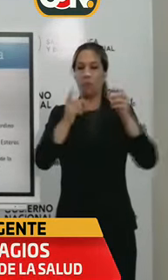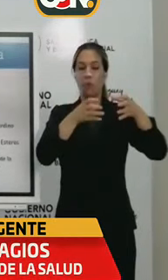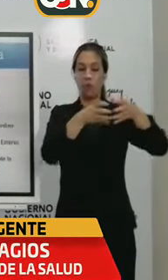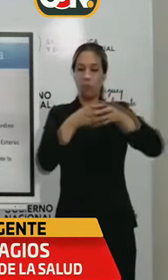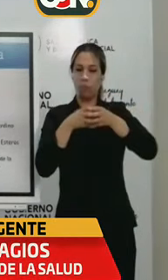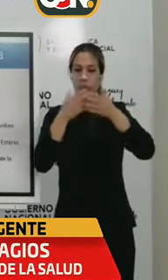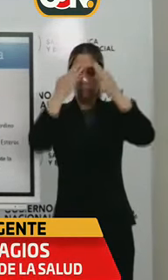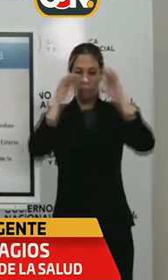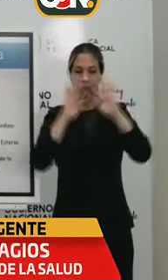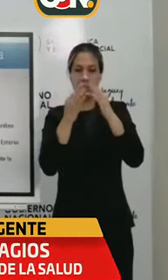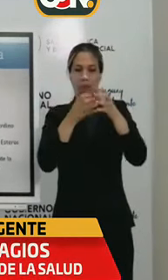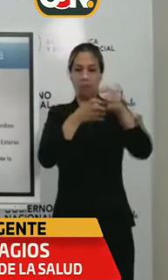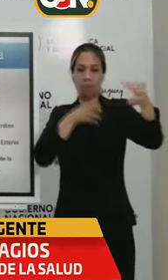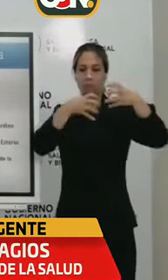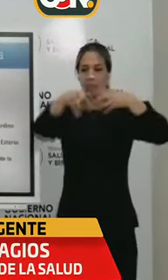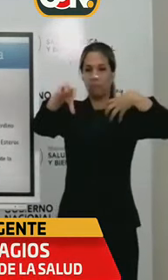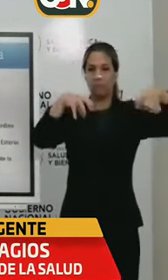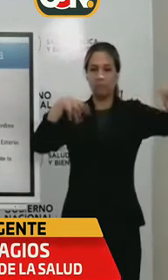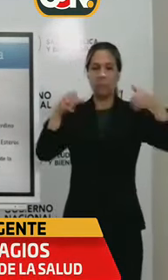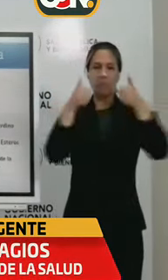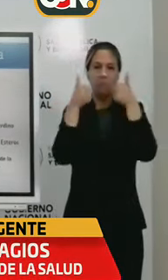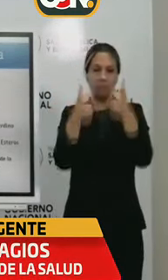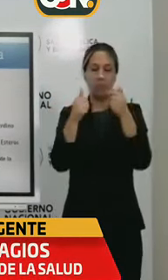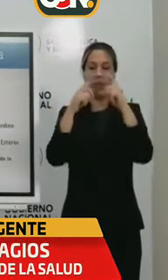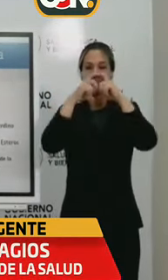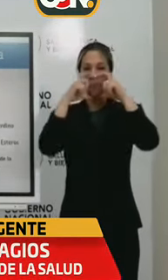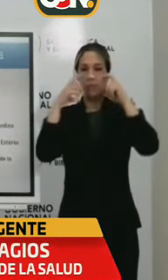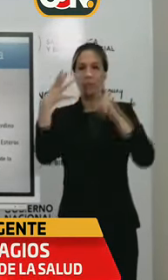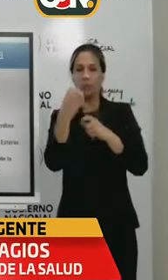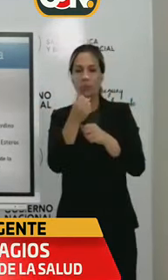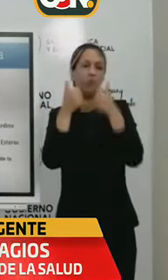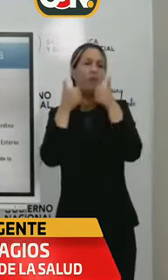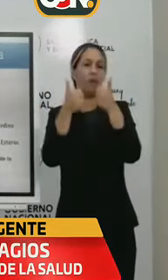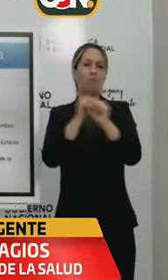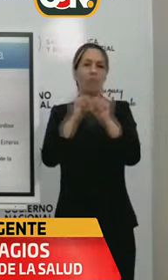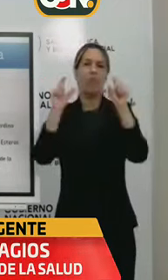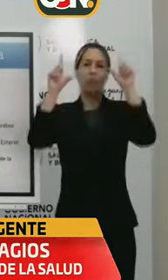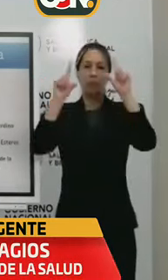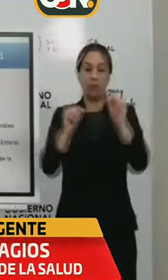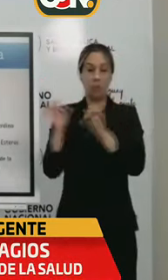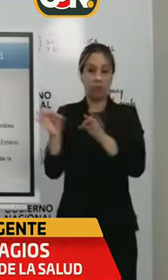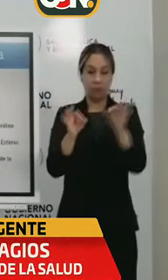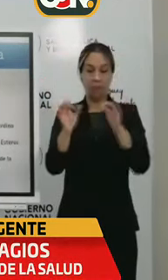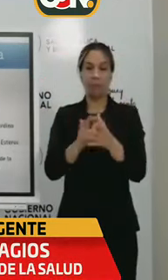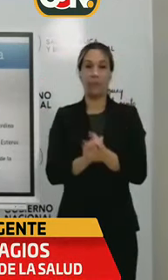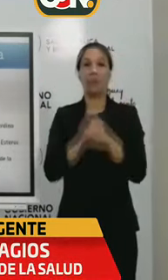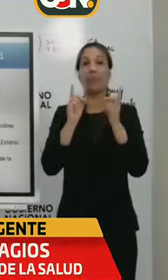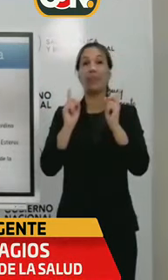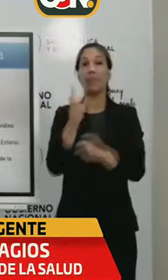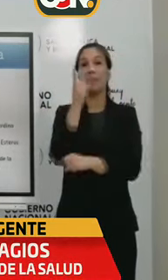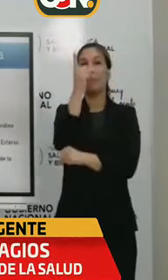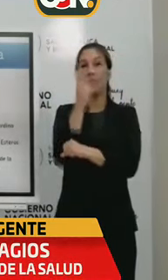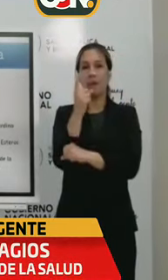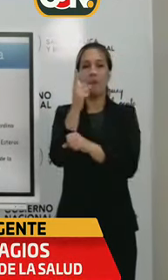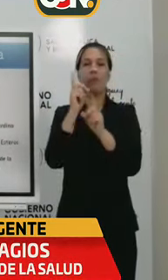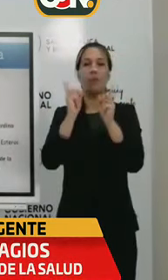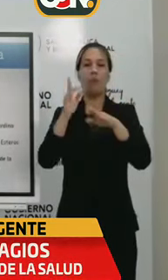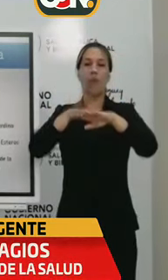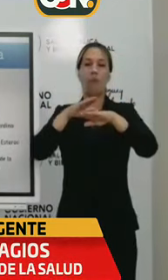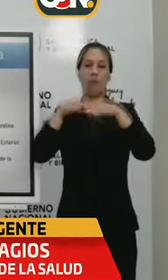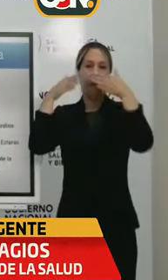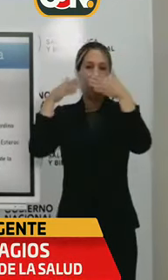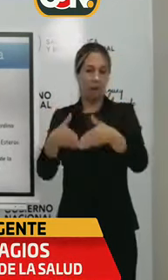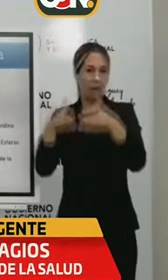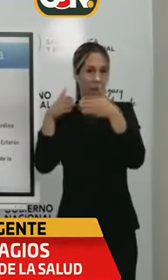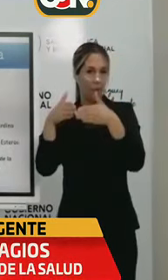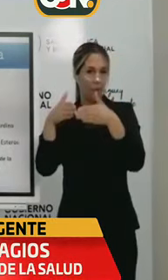de estos diferentes espacios públicos. También en Paraguarí, también relacionado con todo lo que es los balnearios. Y en Embucú